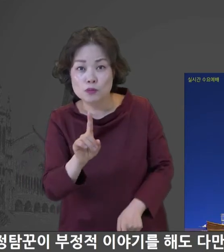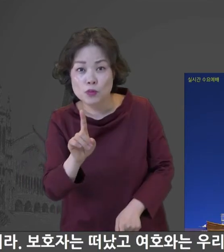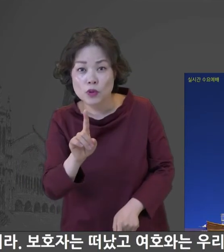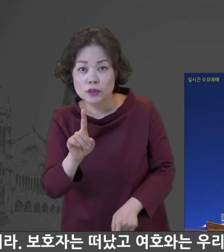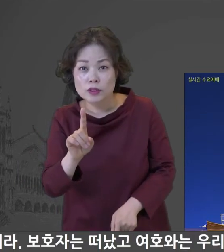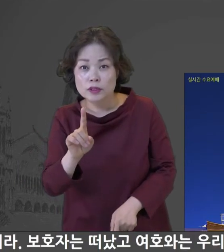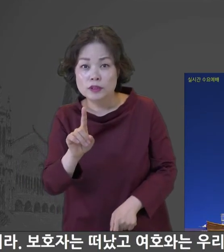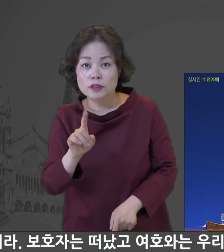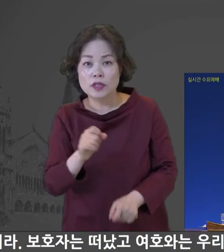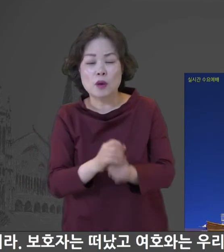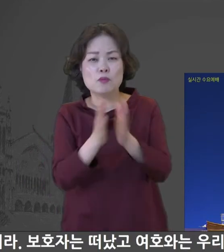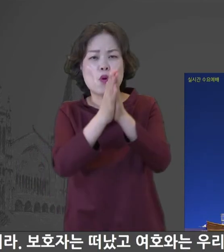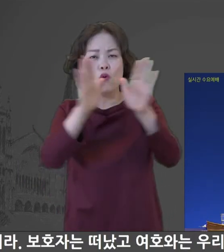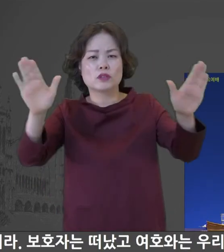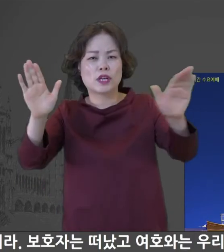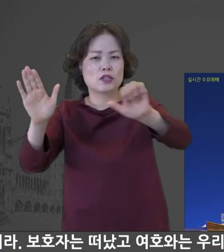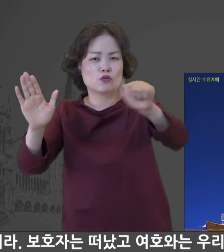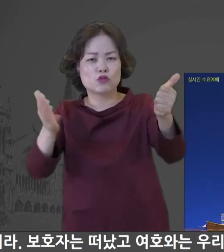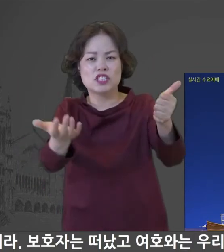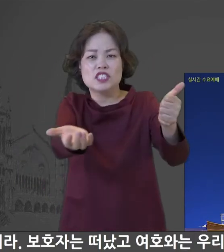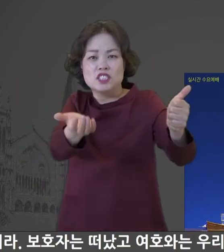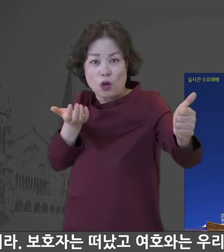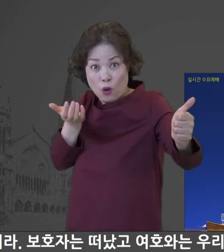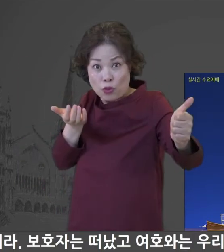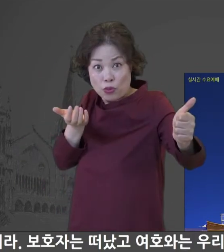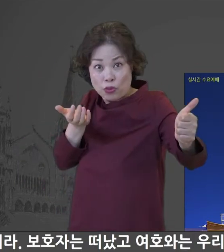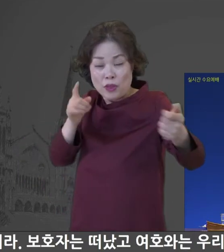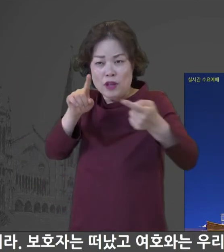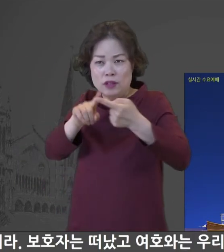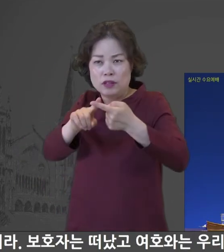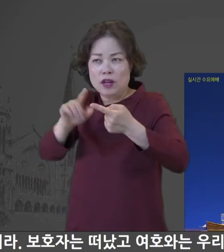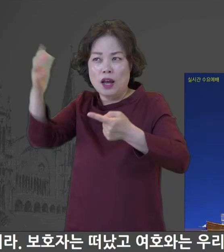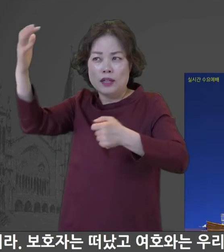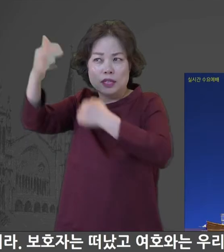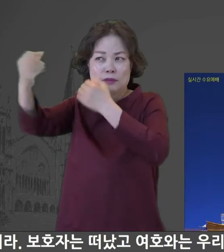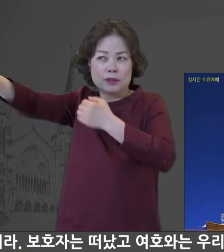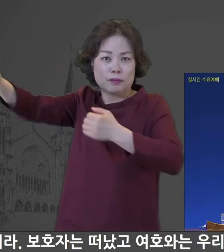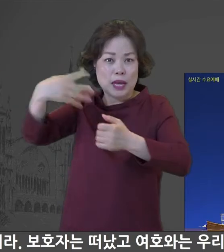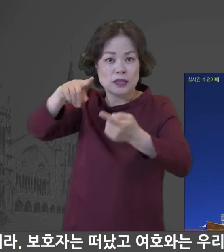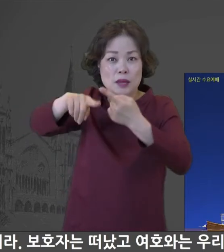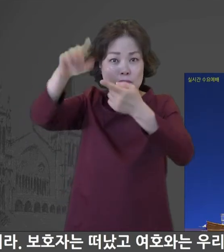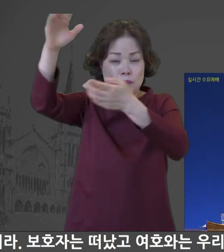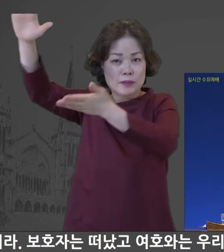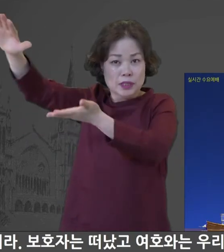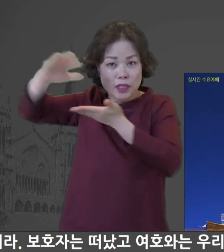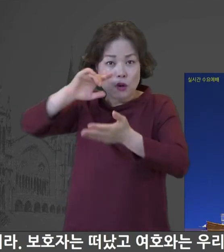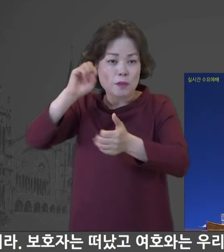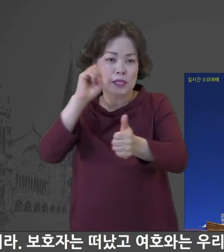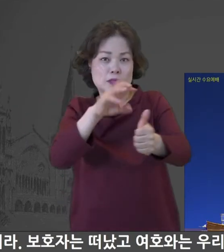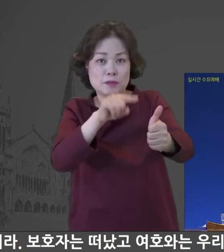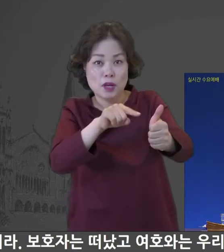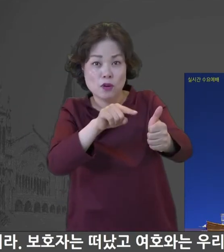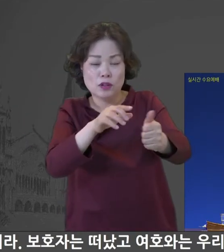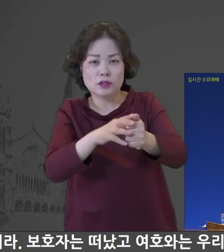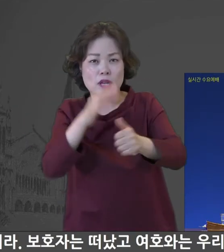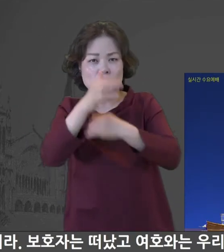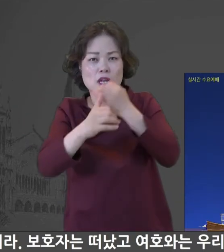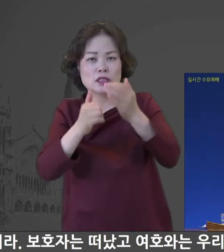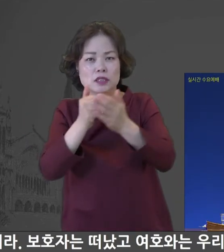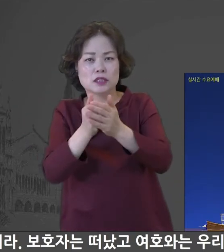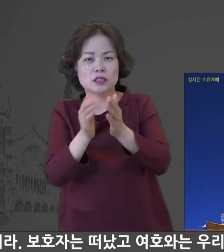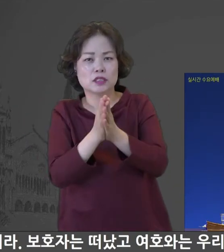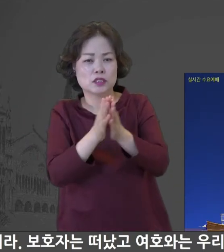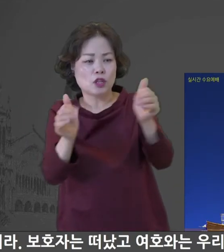임종 직전에도 모세가 여호수아에게 그대로 똑같이 했던 말씀입니다. 왜 하나님께서 이 말씀을 계속해서